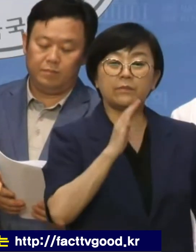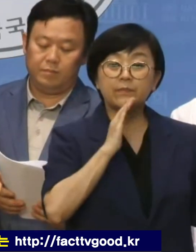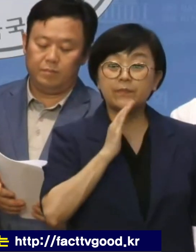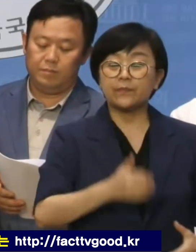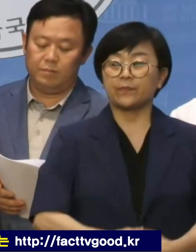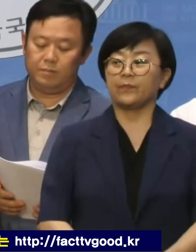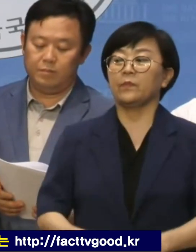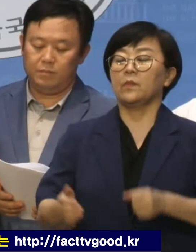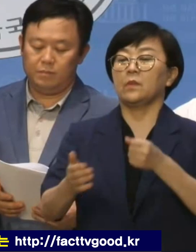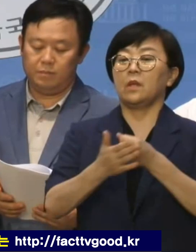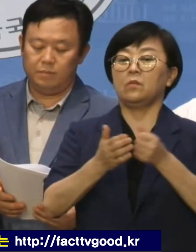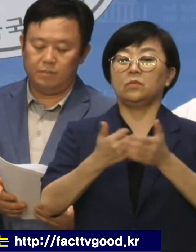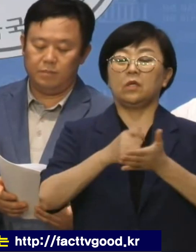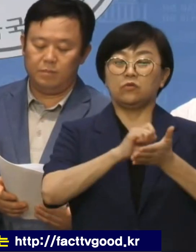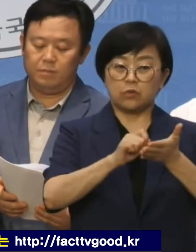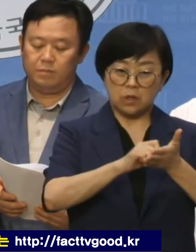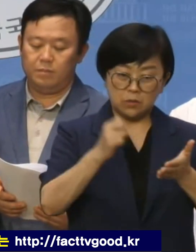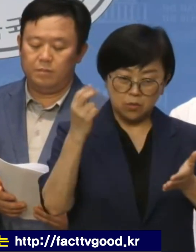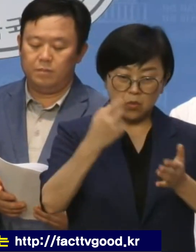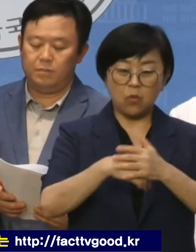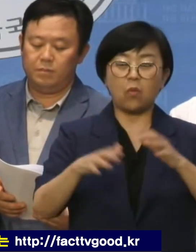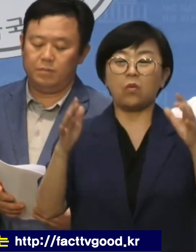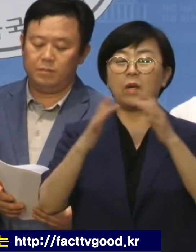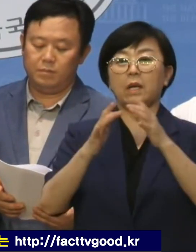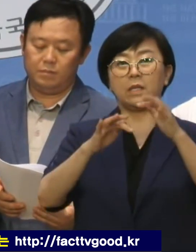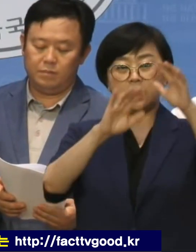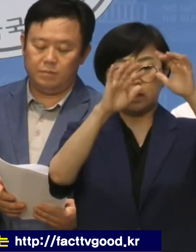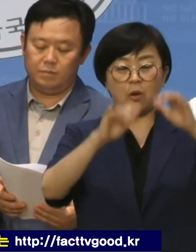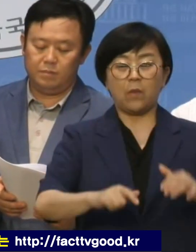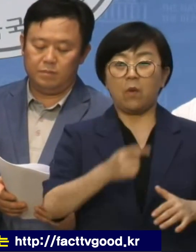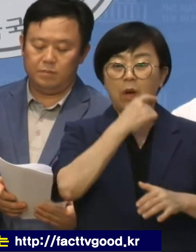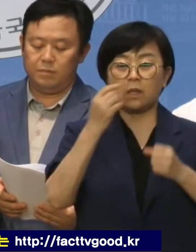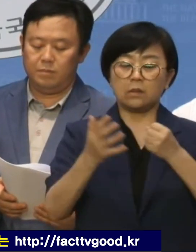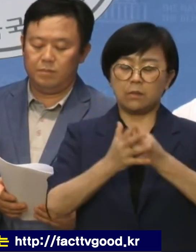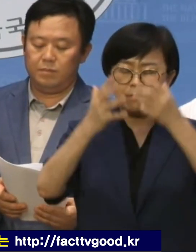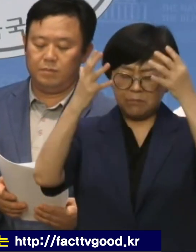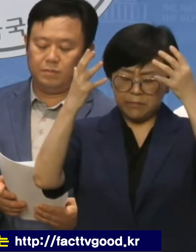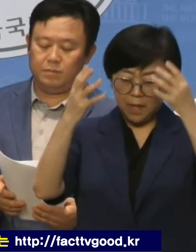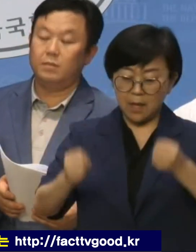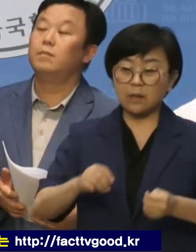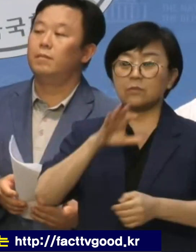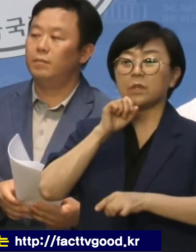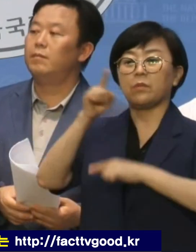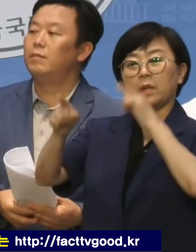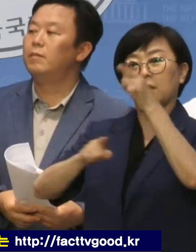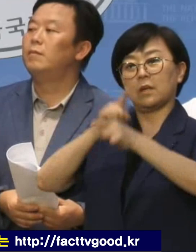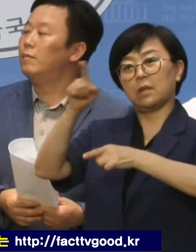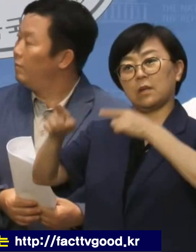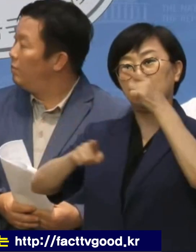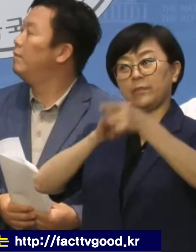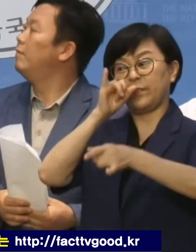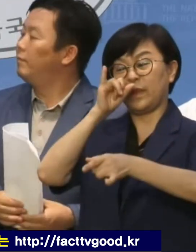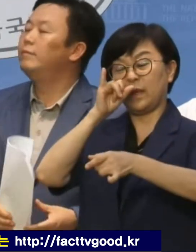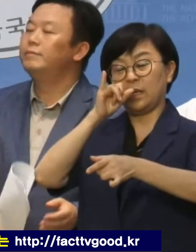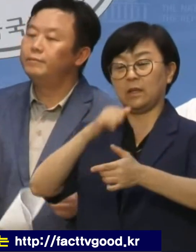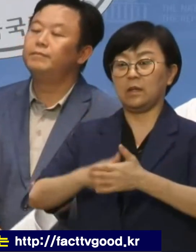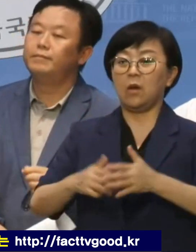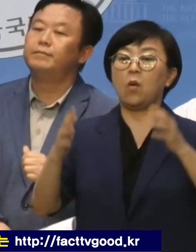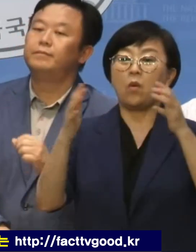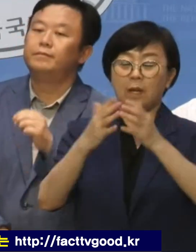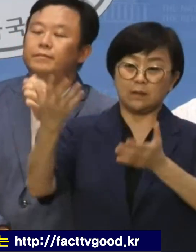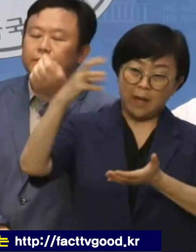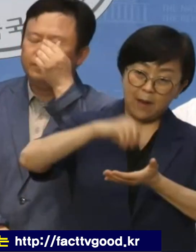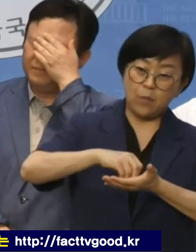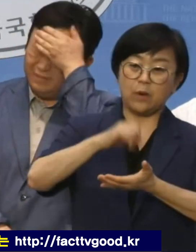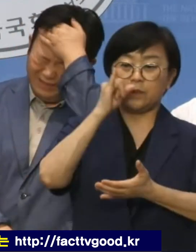시점이었습니다. 그렇다 보니까 수기뿐만 아니라 온라인 서명을 포함하면 정말 수십만 건의 민원을 집어넣었습니다. 수십만 건의 민원이고요. 온라인 서명